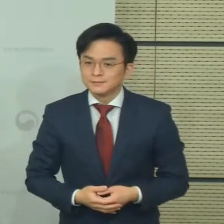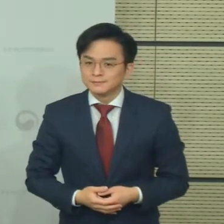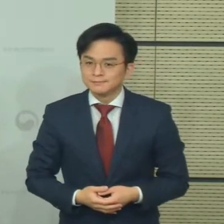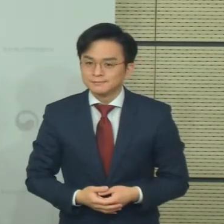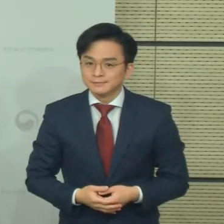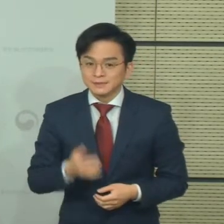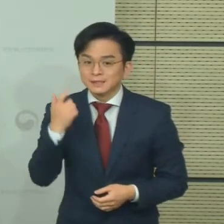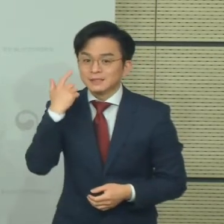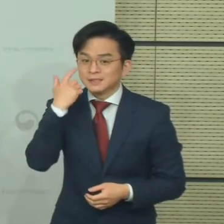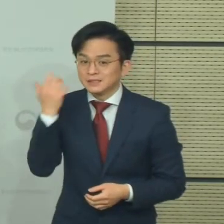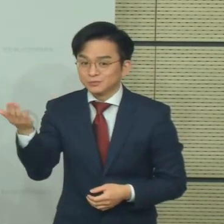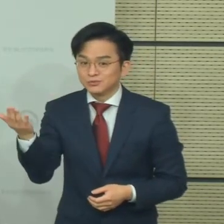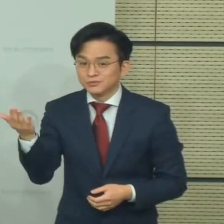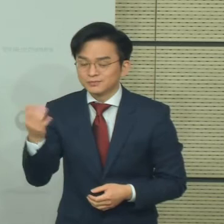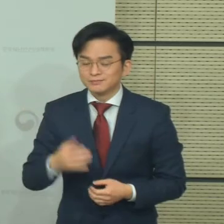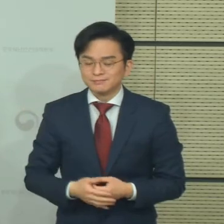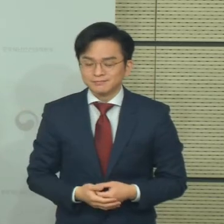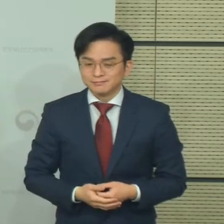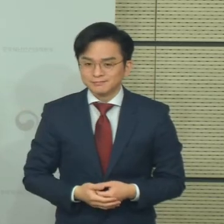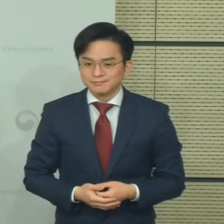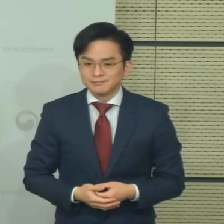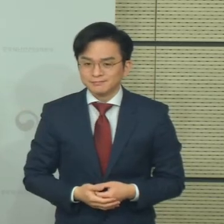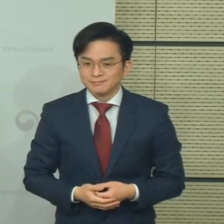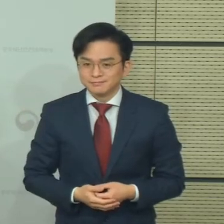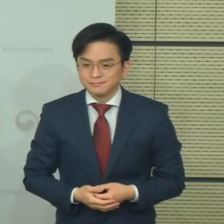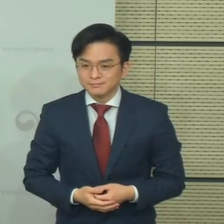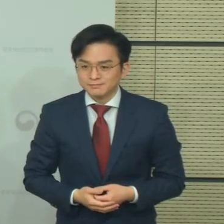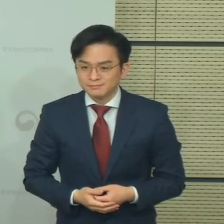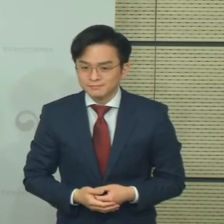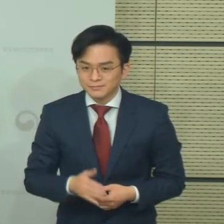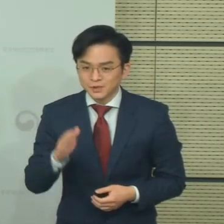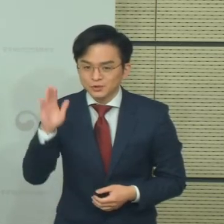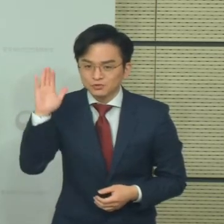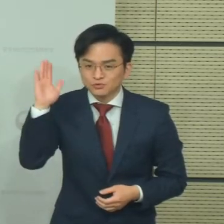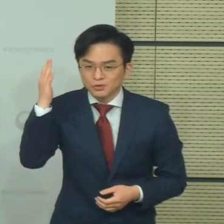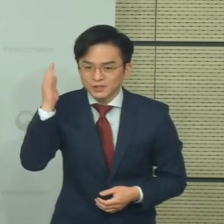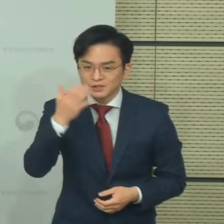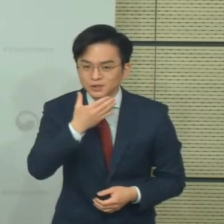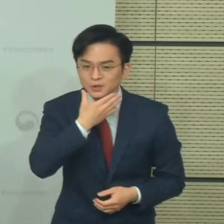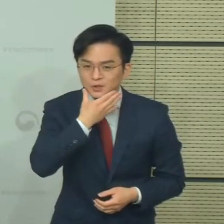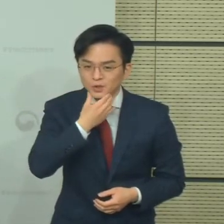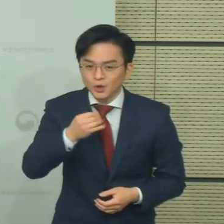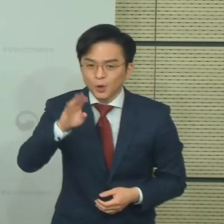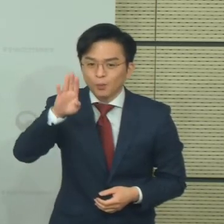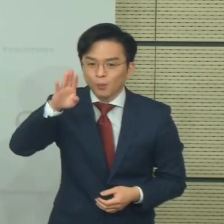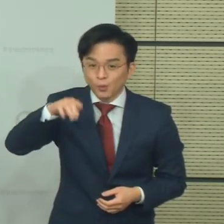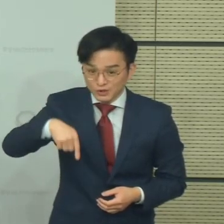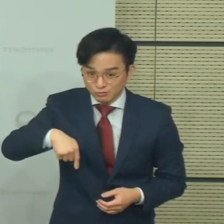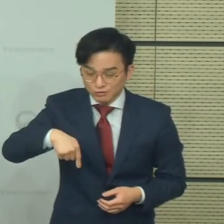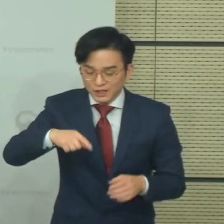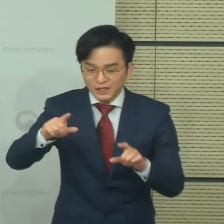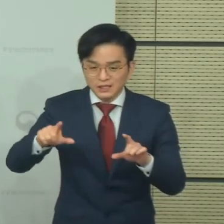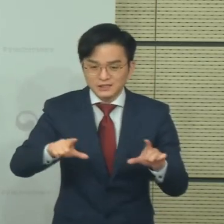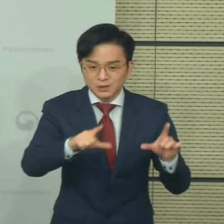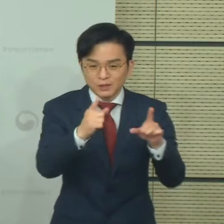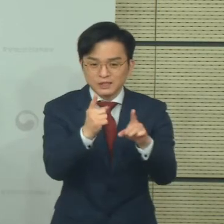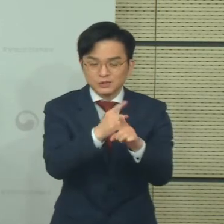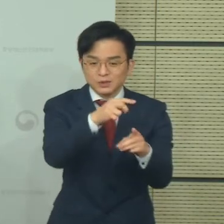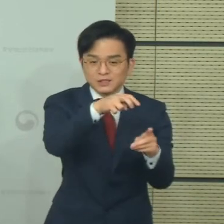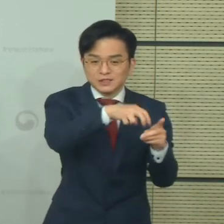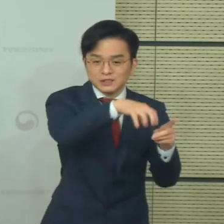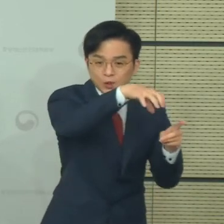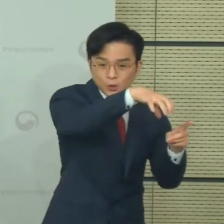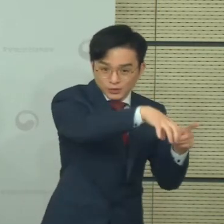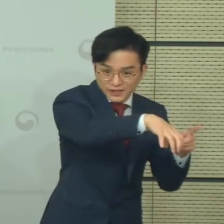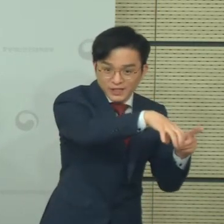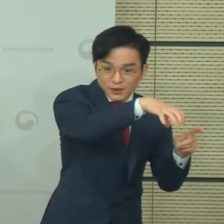네, 질문 드리도록 하겠습니다. 네, 첫 번째 질문입니다. 최근 복지부가 생활치료센터로 의료진을 파견하거나 지원하고